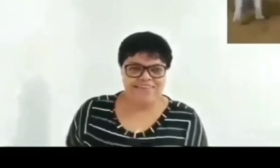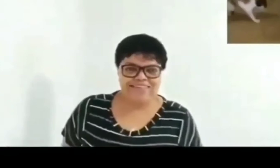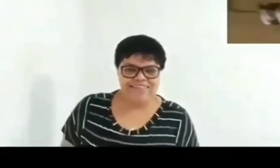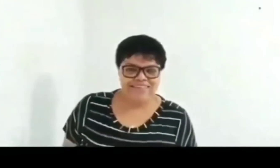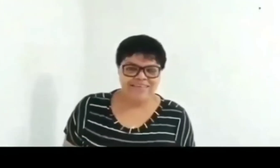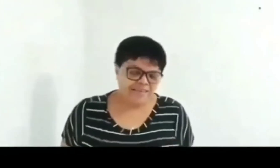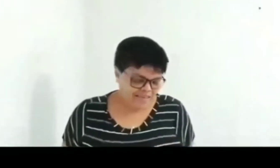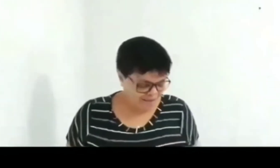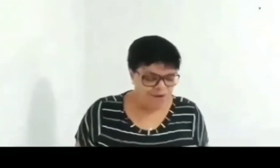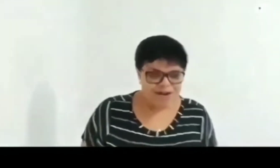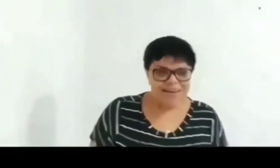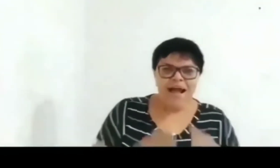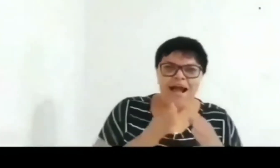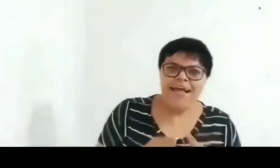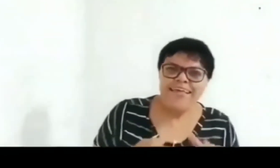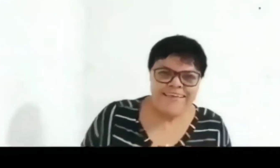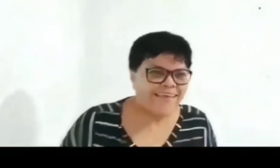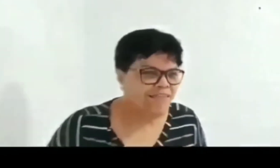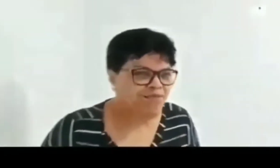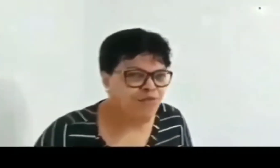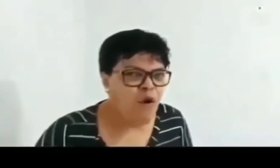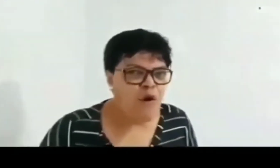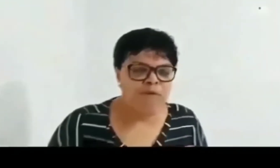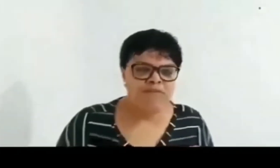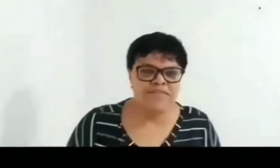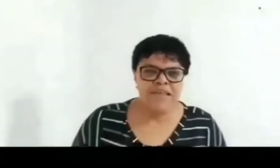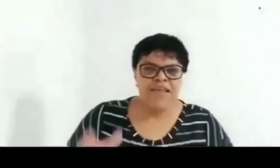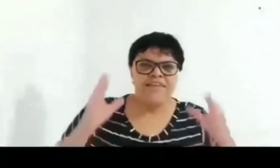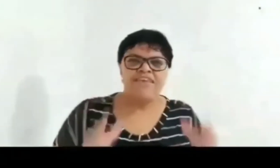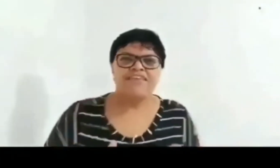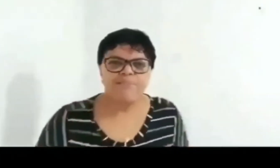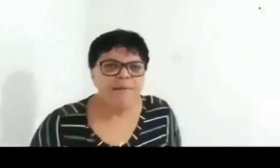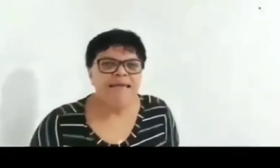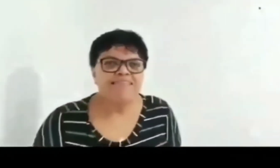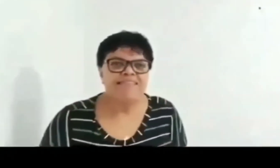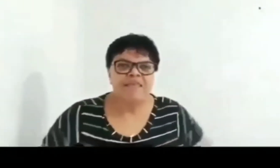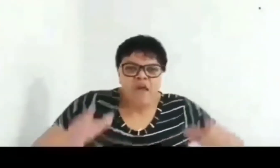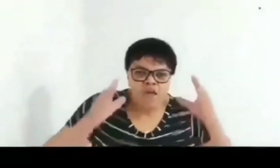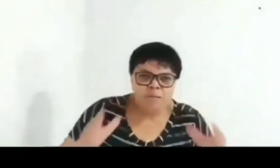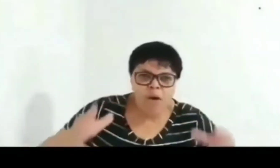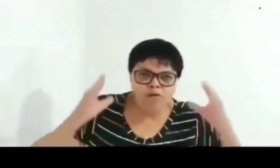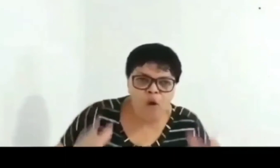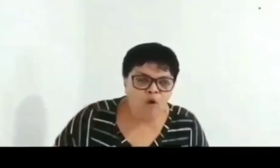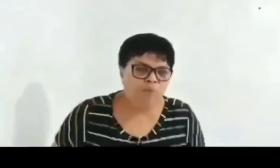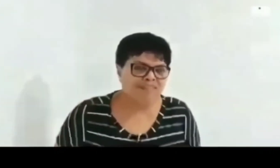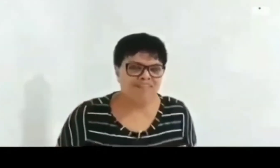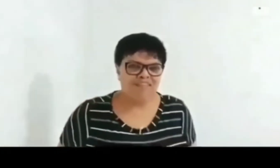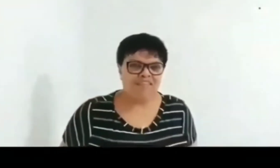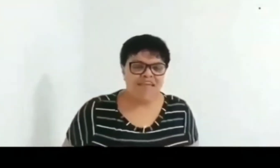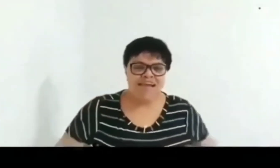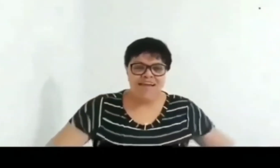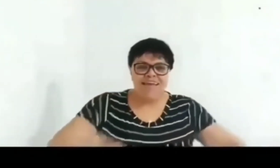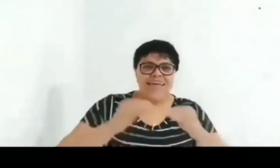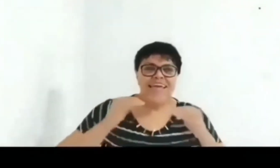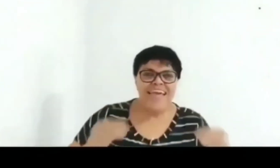diversidade, gente? Olha, a riqueza de formas e de espécies que povoam o planeta Terra